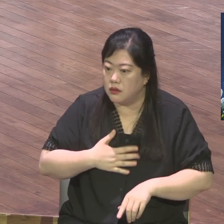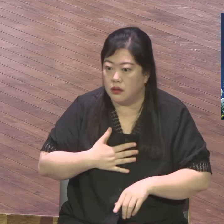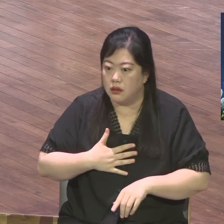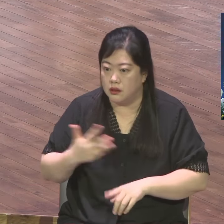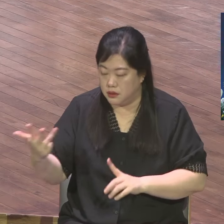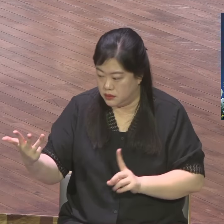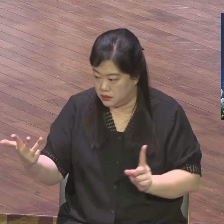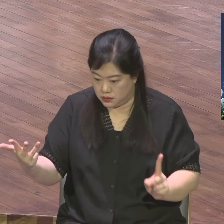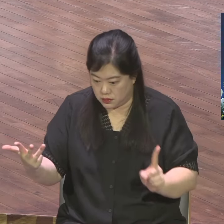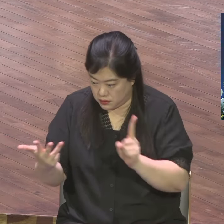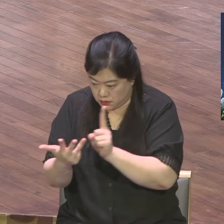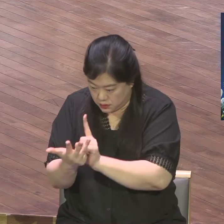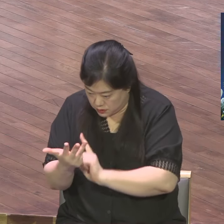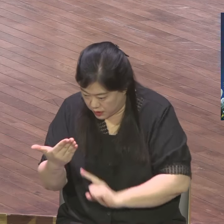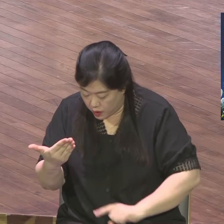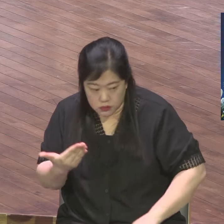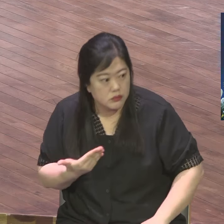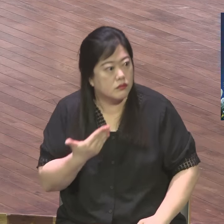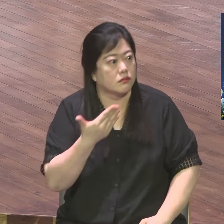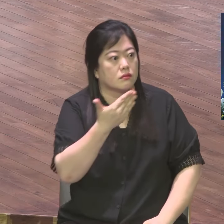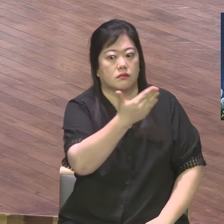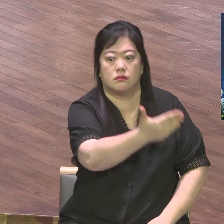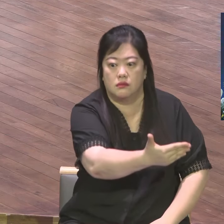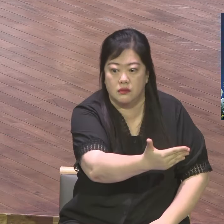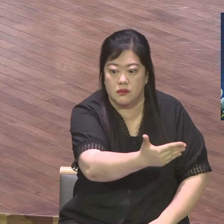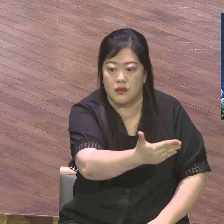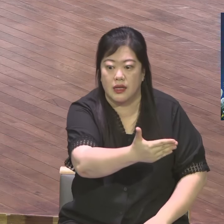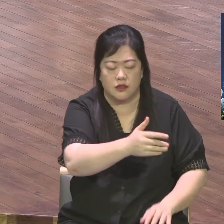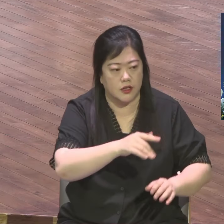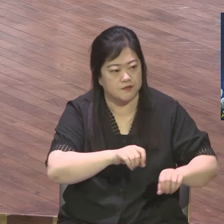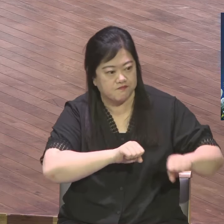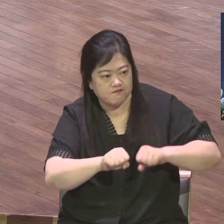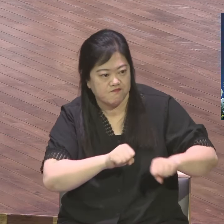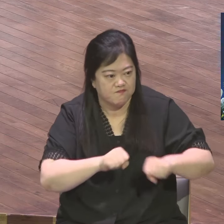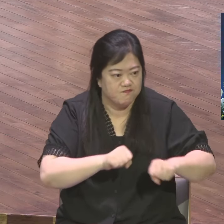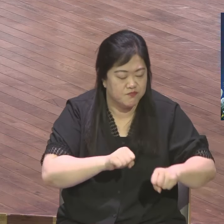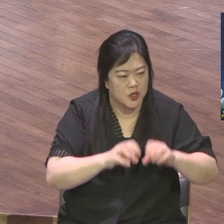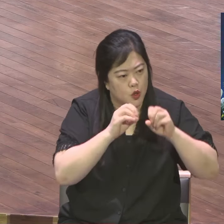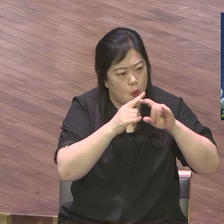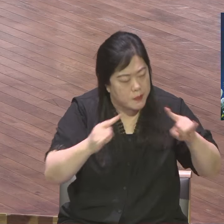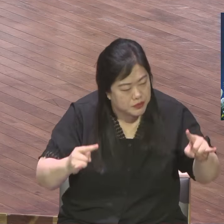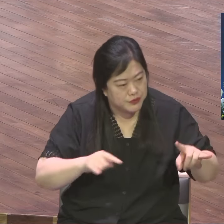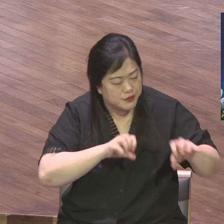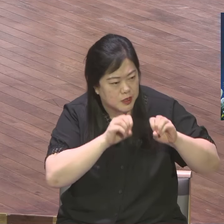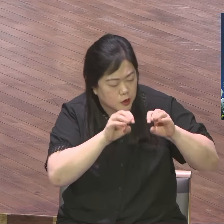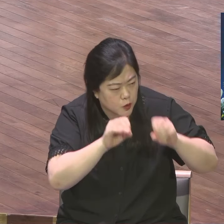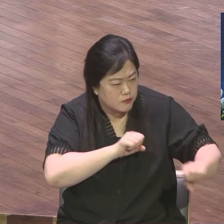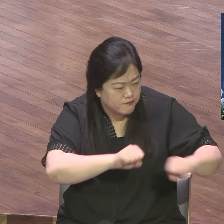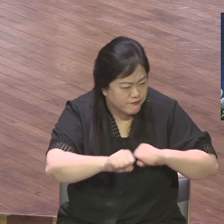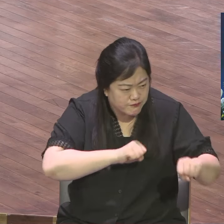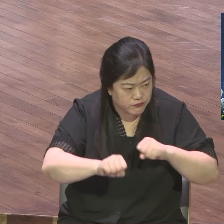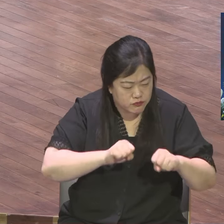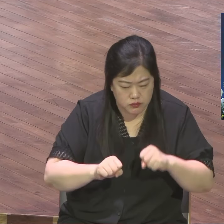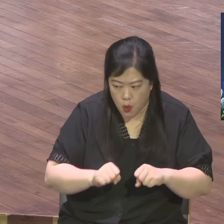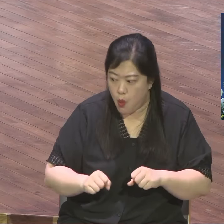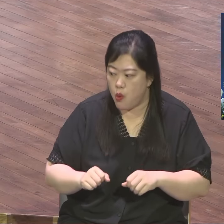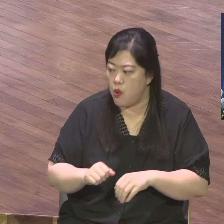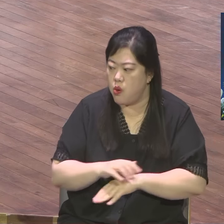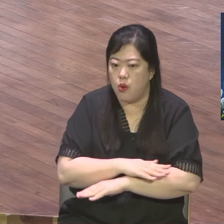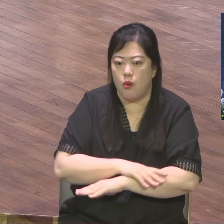9명이 사진 올라왔는데 그렇게 올라왔어. 그래가지고 그 가서 자기들 캠프하고 그래서 같이 예배드린다